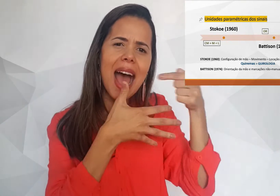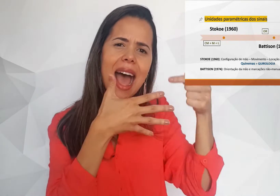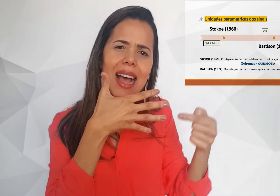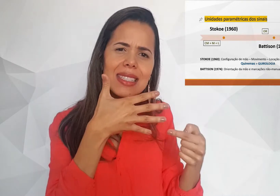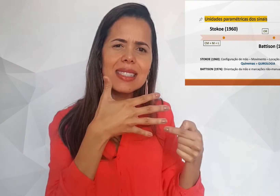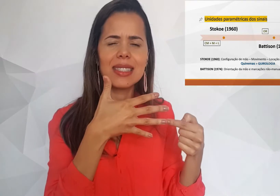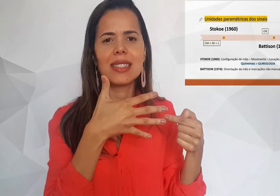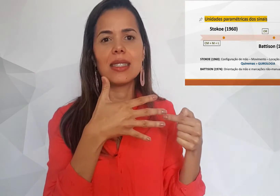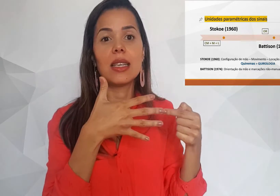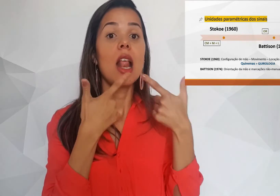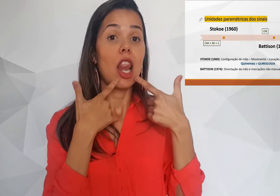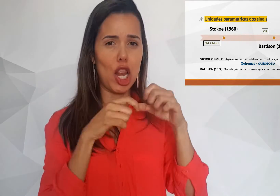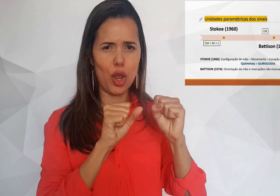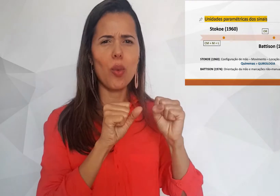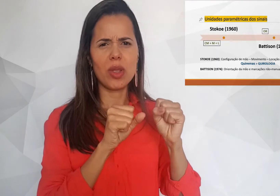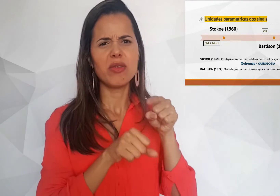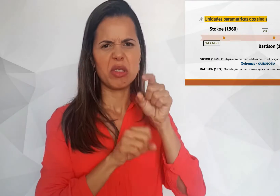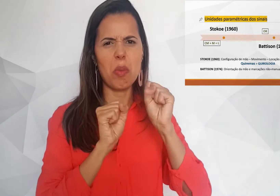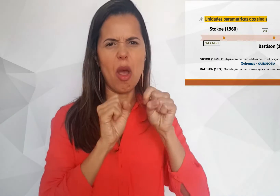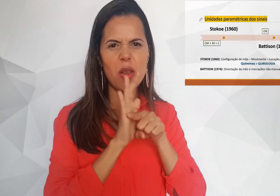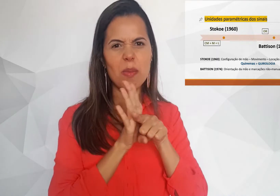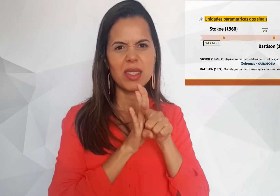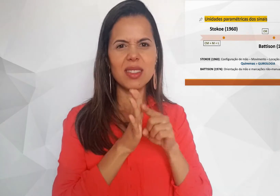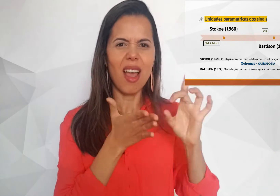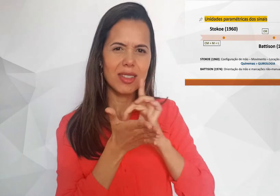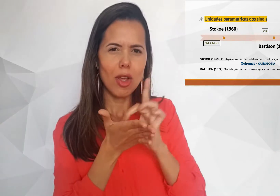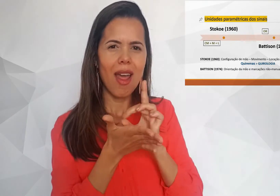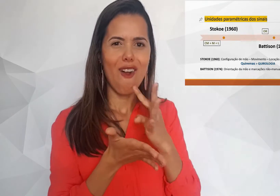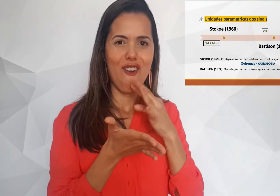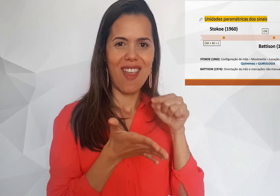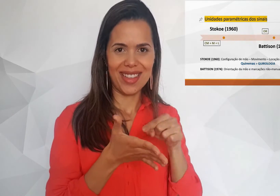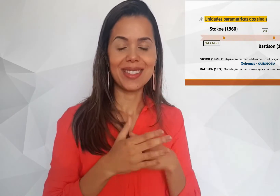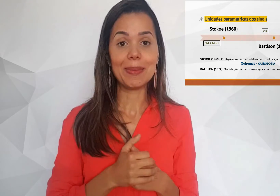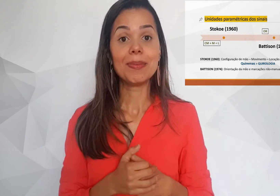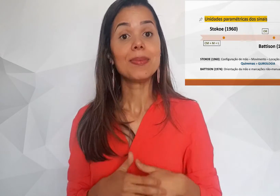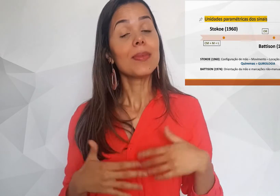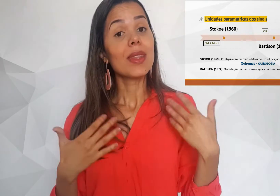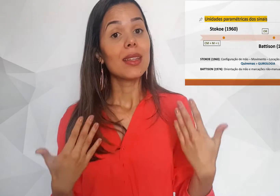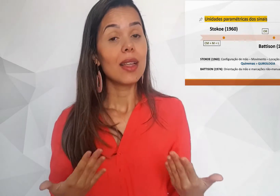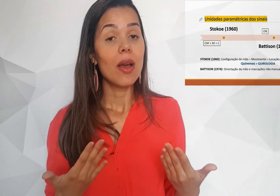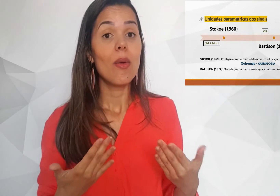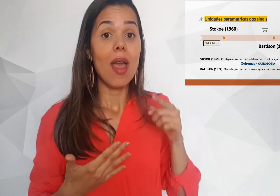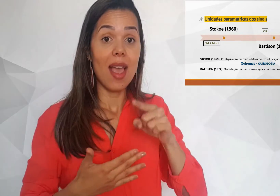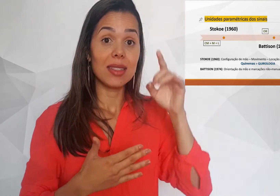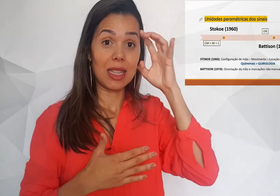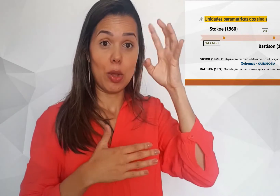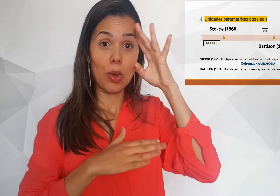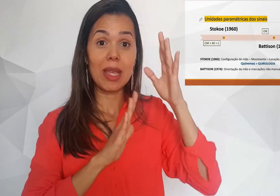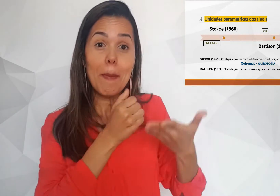linguísticos, né, basicamente esse nome, vocês podem depois tomar conhecimento desses trabalhos, tá? Então, nesse viés